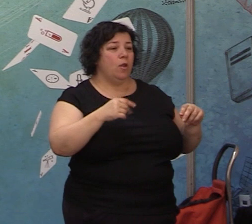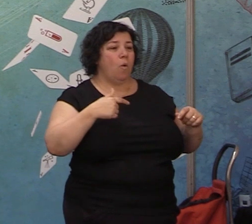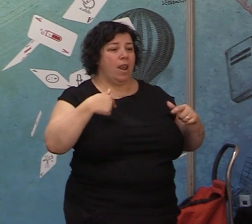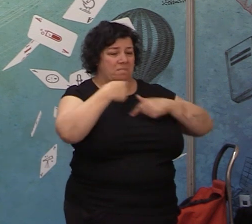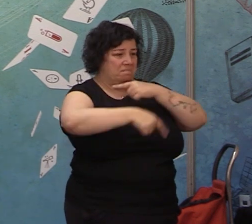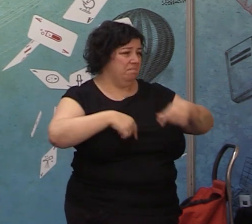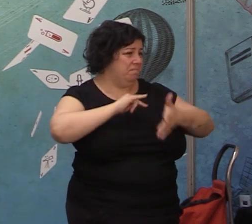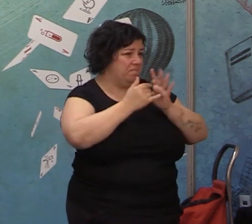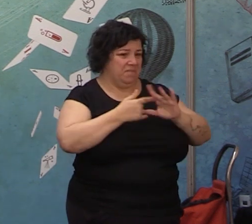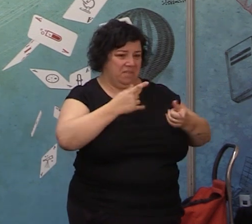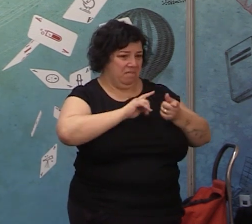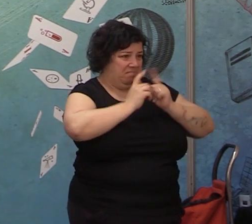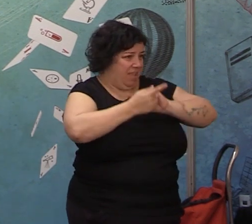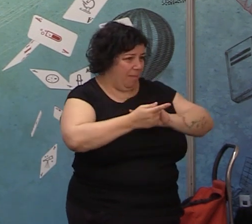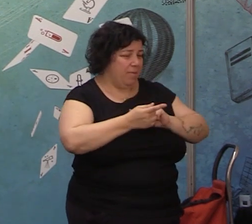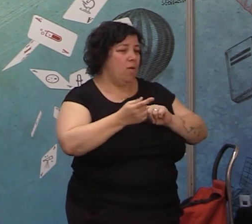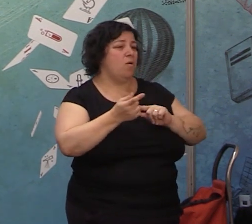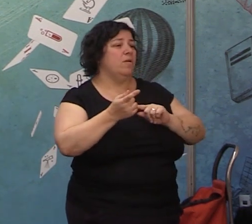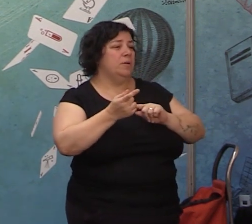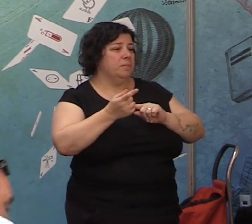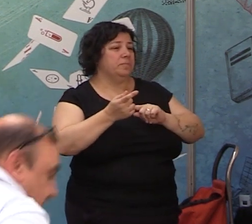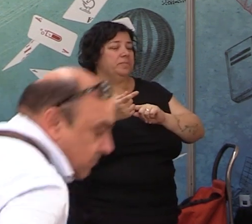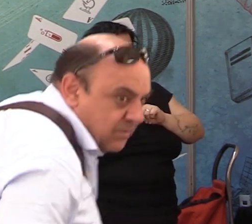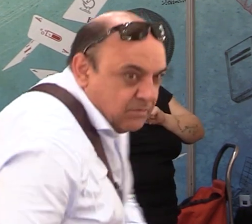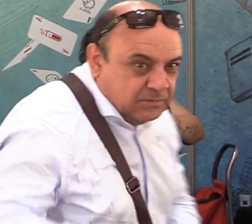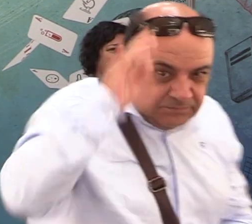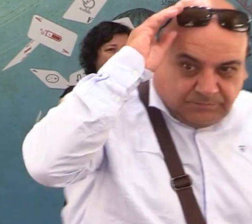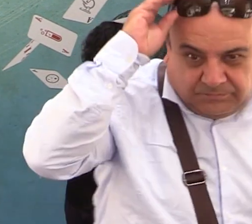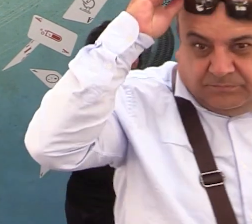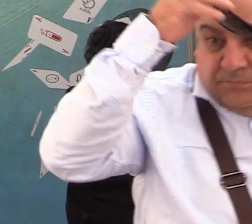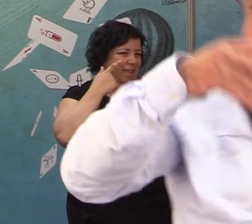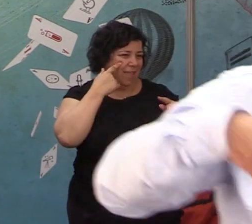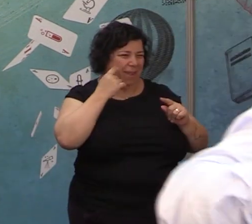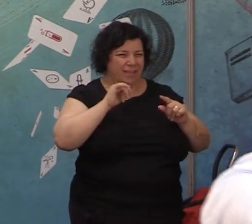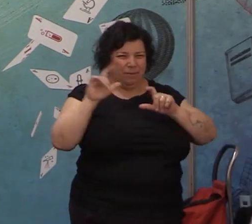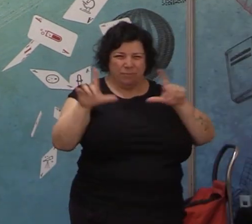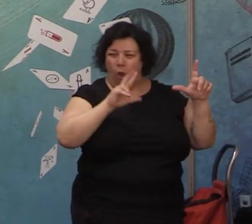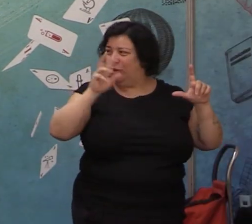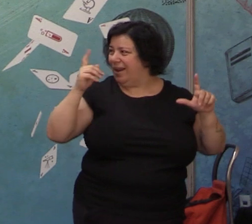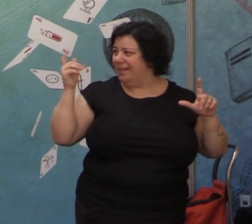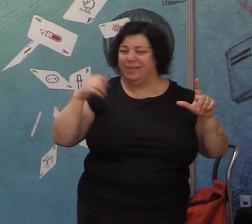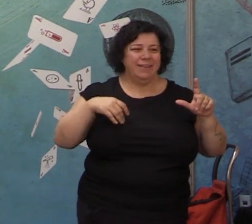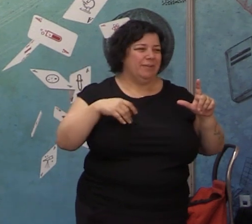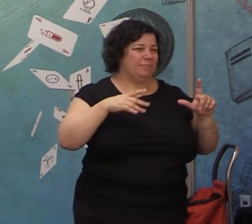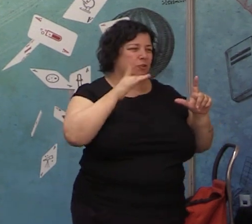metabolismo cambia, aumenta. Bueno, ahora lo comento en la siguiente diapositiva. Aquí lo que quiero llamar